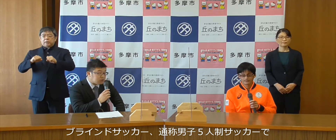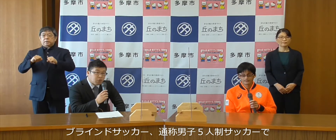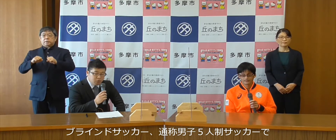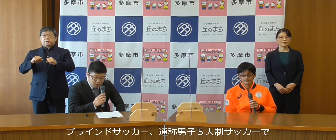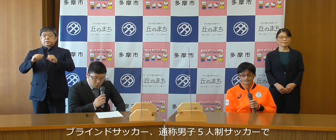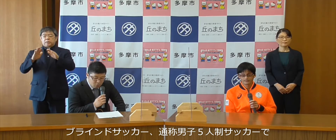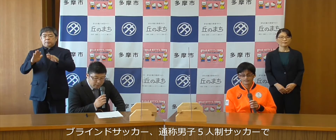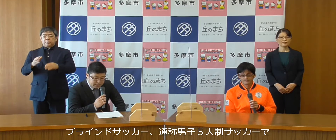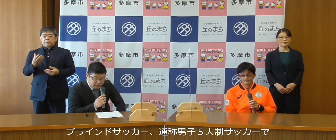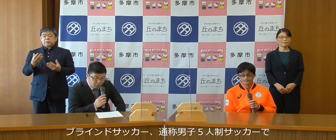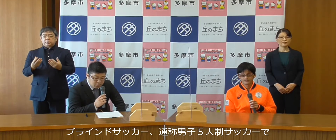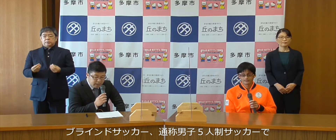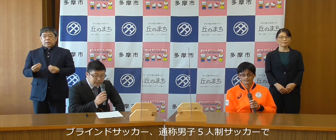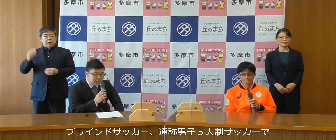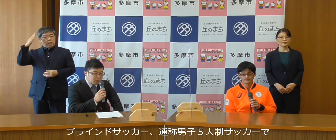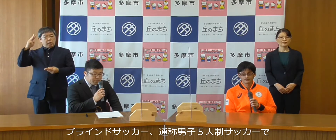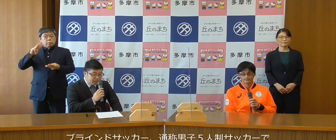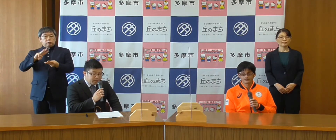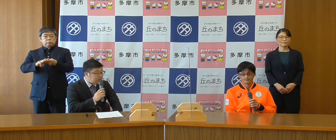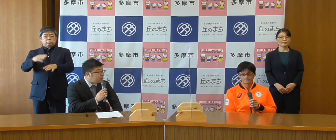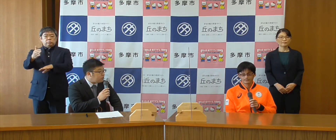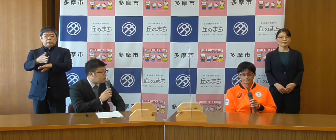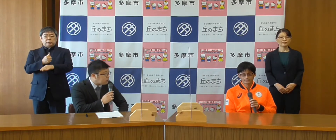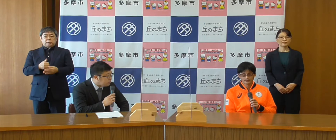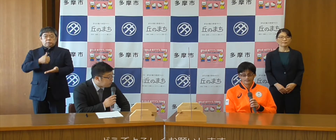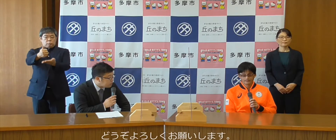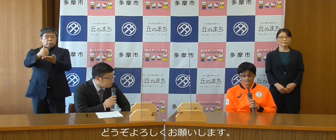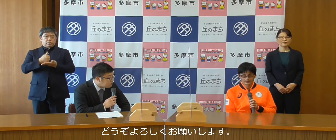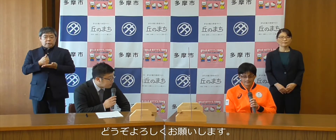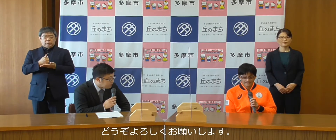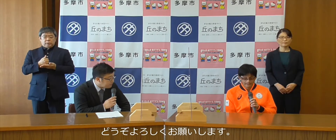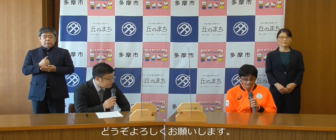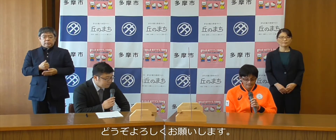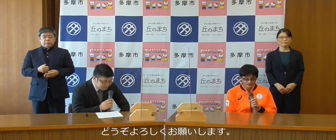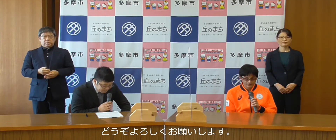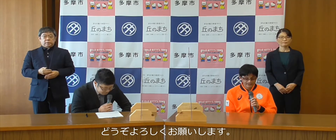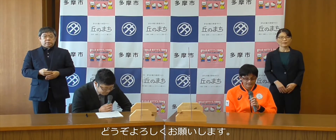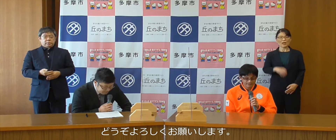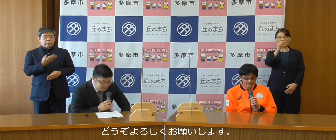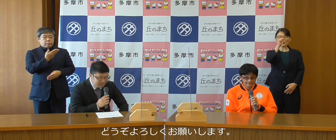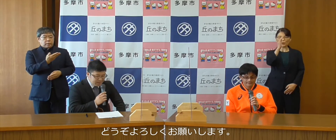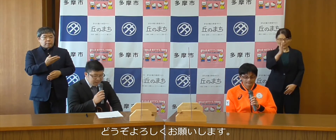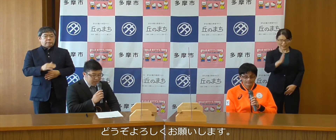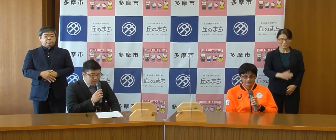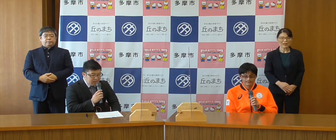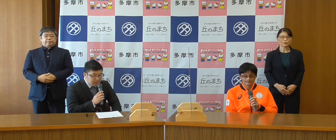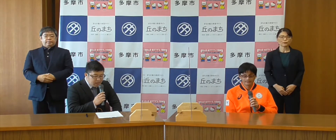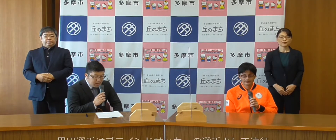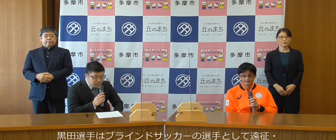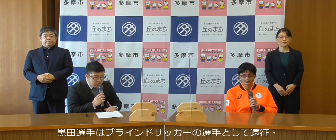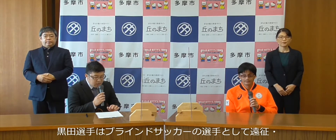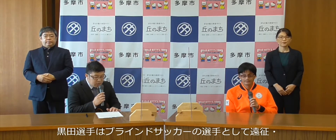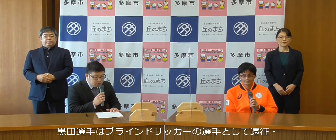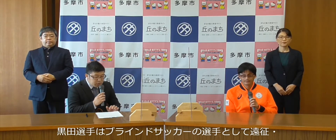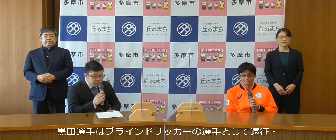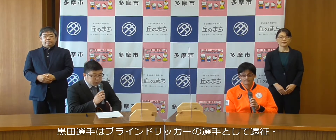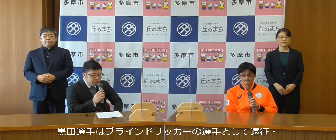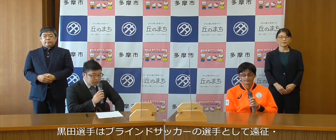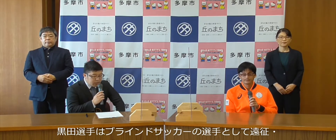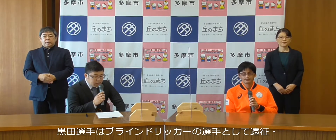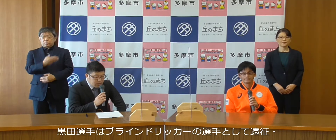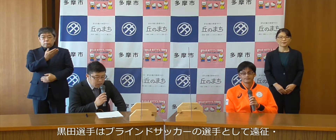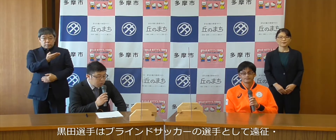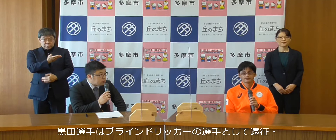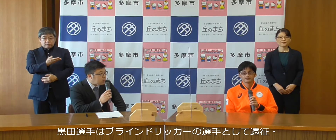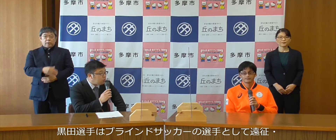黒田選手をお迎えしてお伺いしたいと思います。黒田選手、どうぞよろしくお願いします。 よろしくお願いします。 黒田選手は